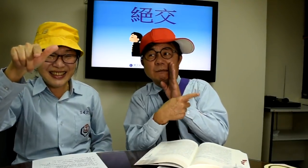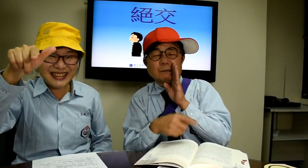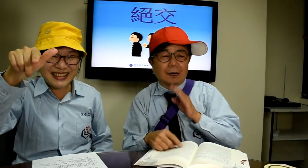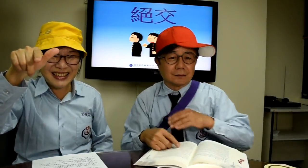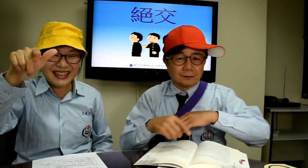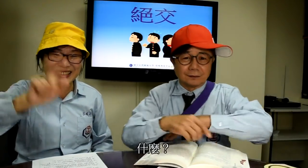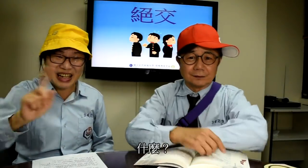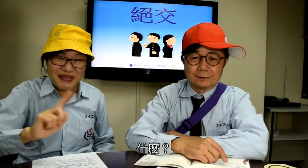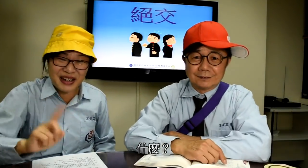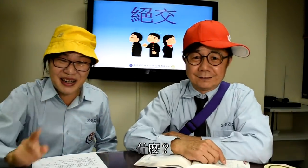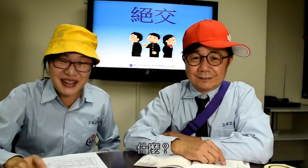什么？